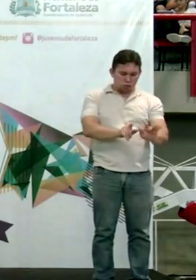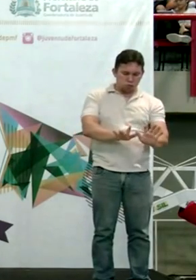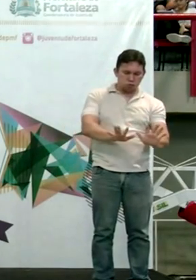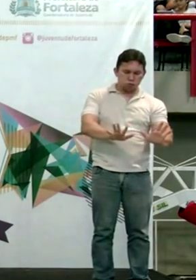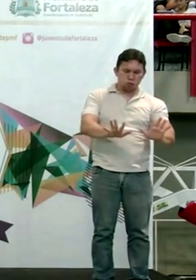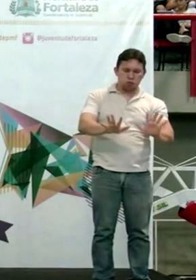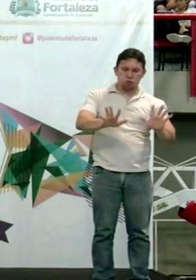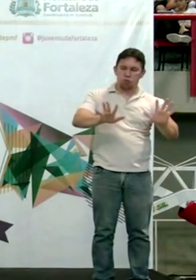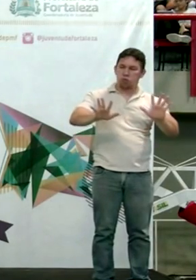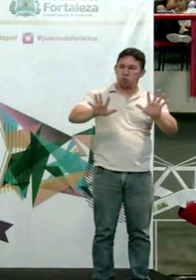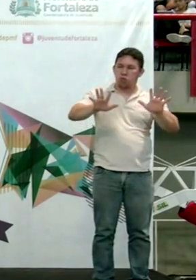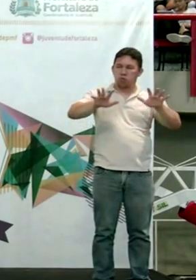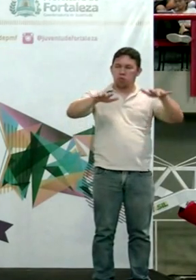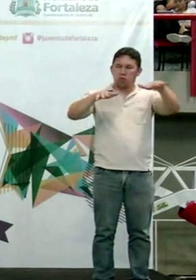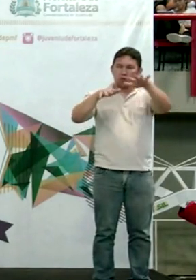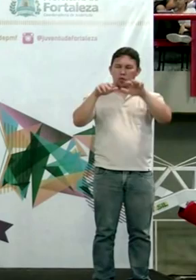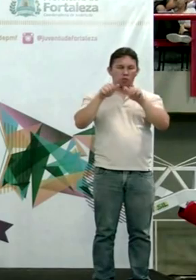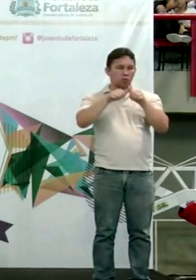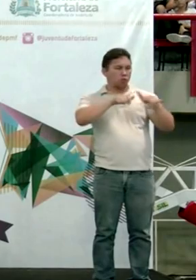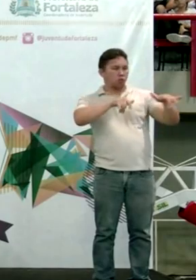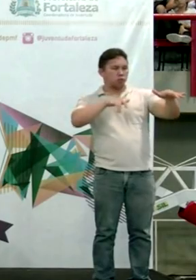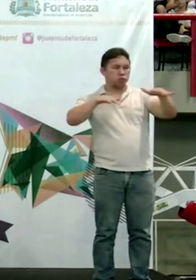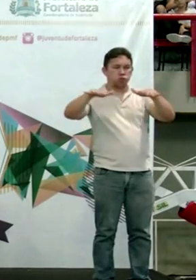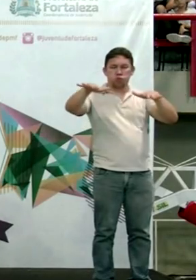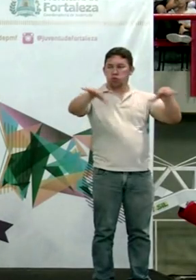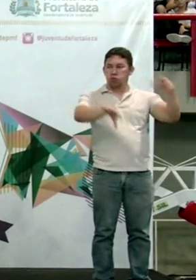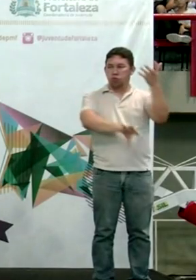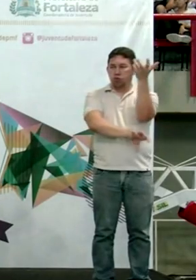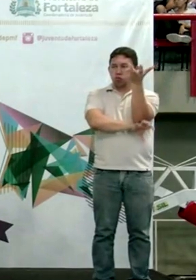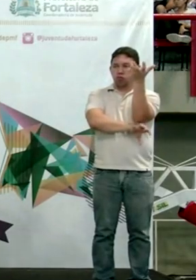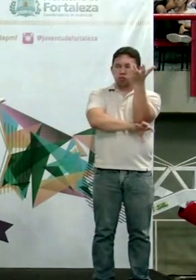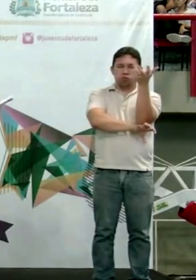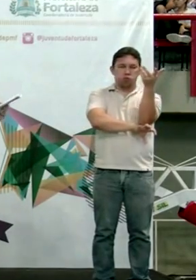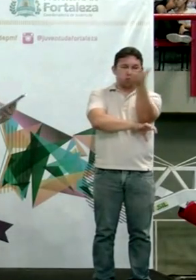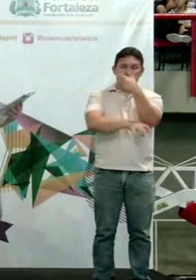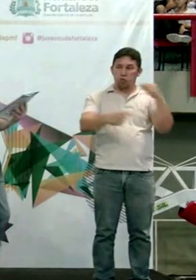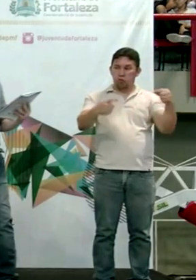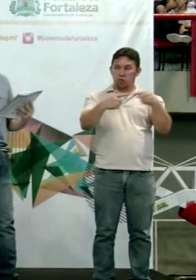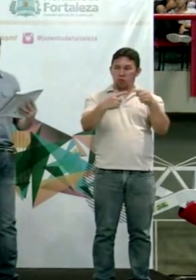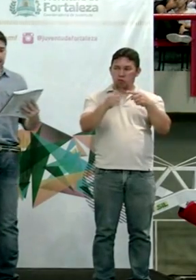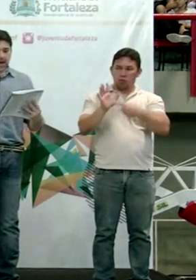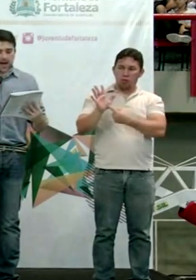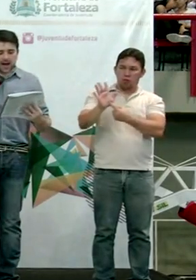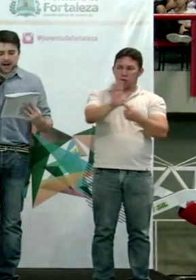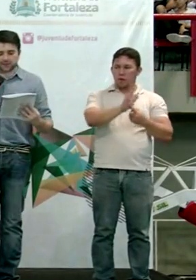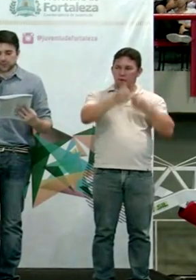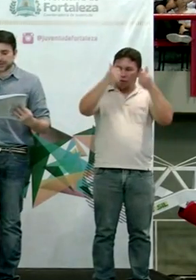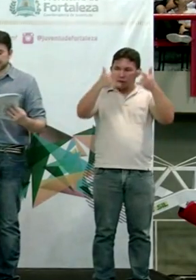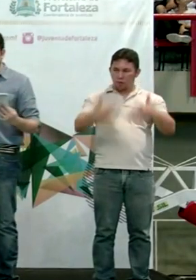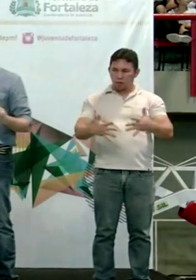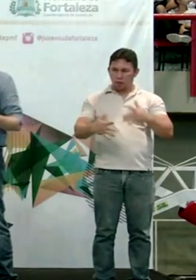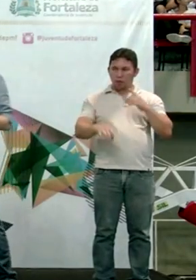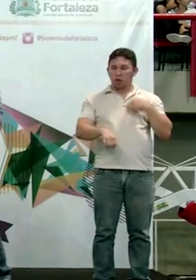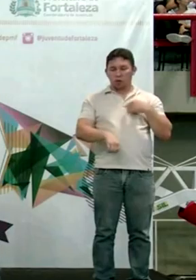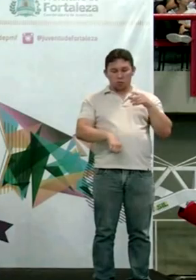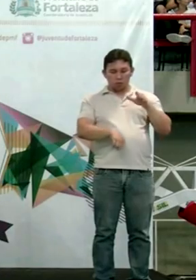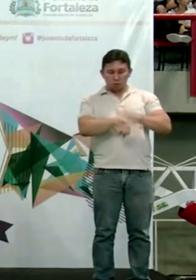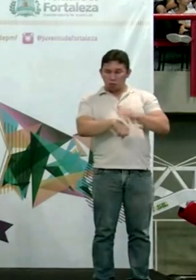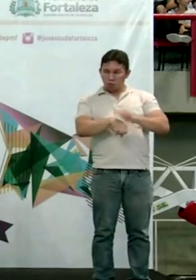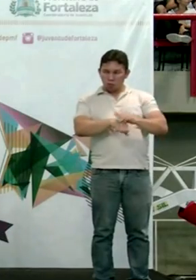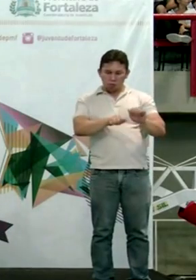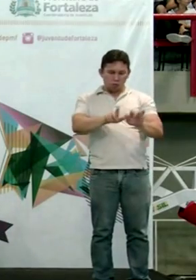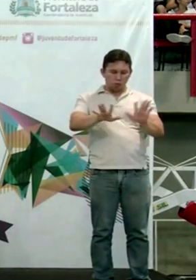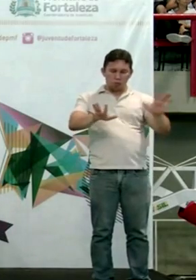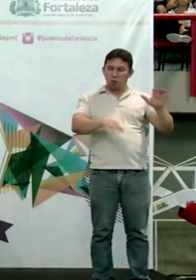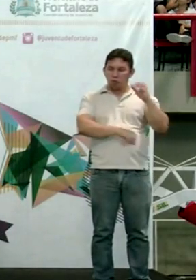que se difunde pelos espaços entre células. Com base no exposto, a função de indução